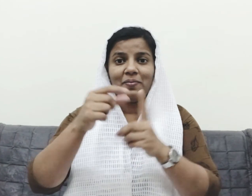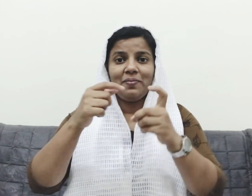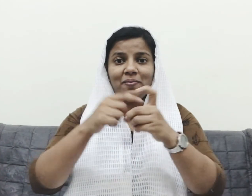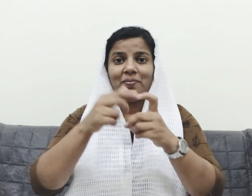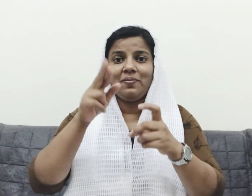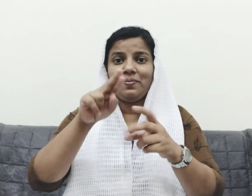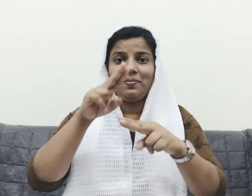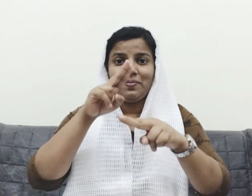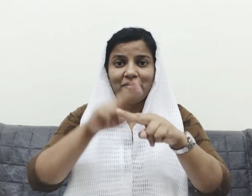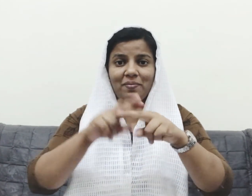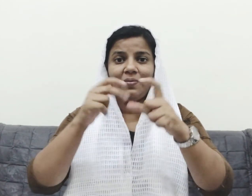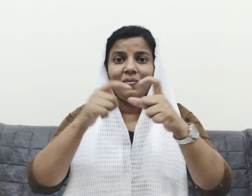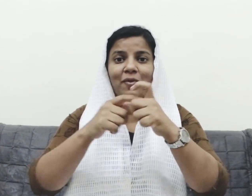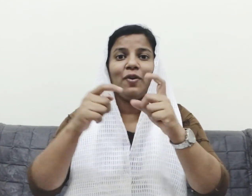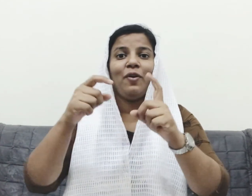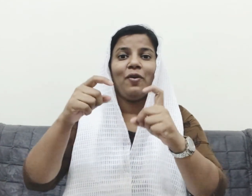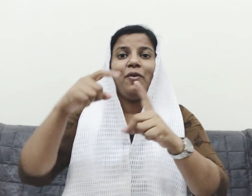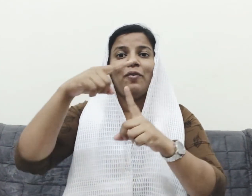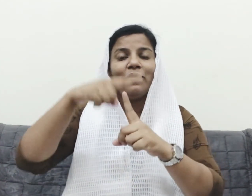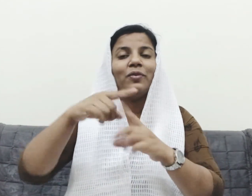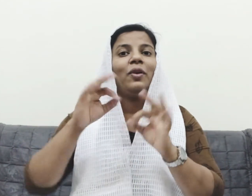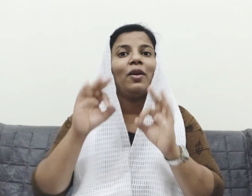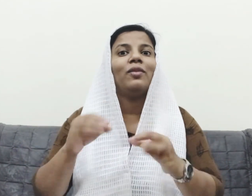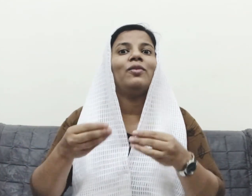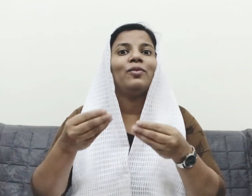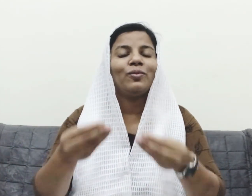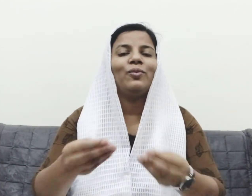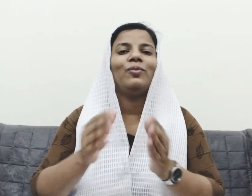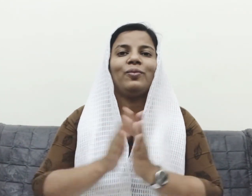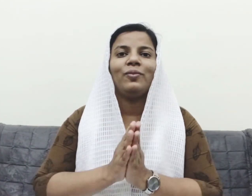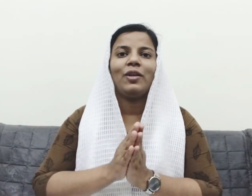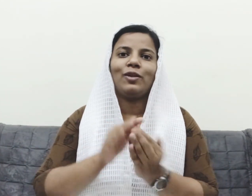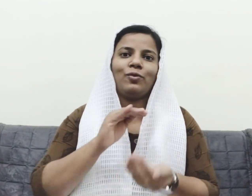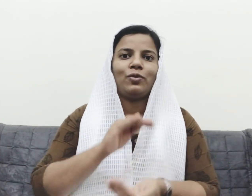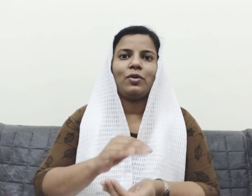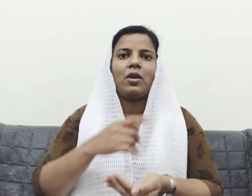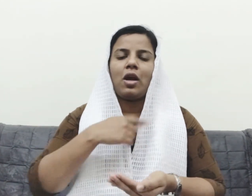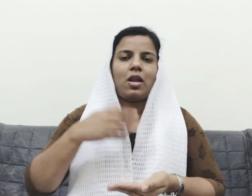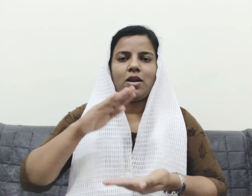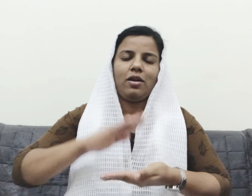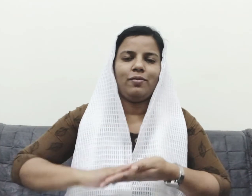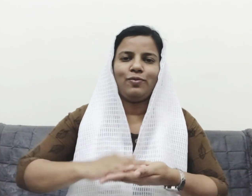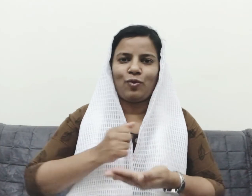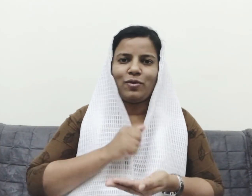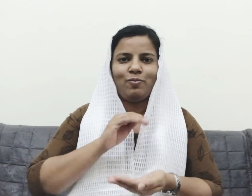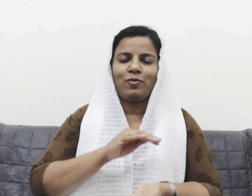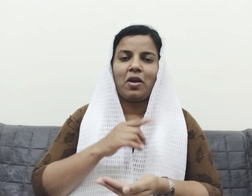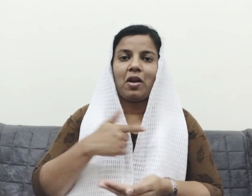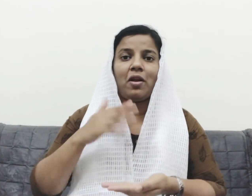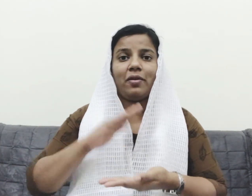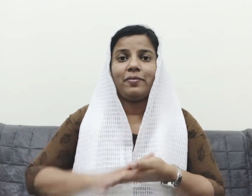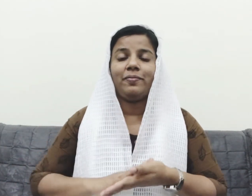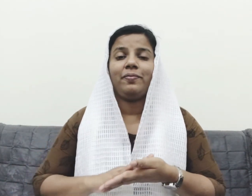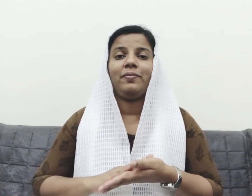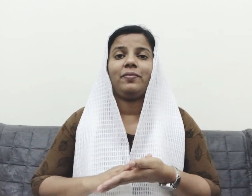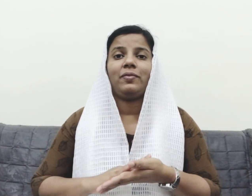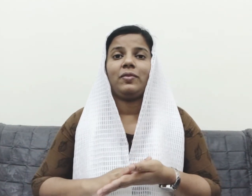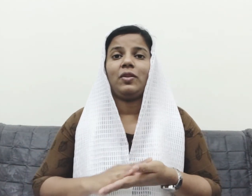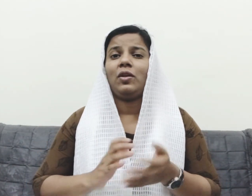നല്ലതും തികഞ്ഞതുമേ നമ്മുടെ കർത്താവ് തരികയുള്ളൂ. നിങ്ങൾ നിങ്ങളുടെ കുഞ്ഞിൻ്റെ ഒരു വിവാഹത്തിന് വേണ്ടി പ്രാർത്ഥിക്കുകയാണോ? അപ്പോൾ നമ്മൾ വിചാരിക്കും ഓ ഇങ്ങനെ കർത്താവ് അങ്ങ്